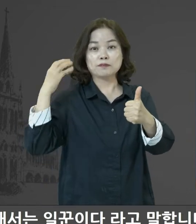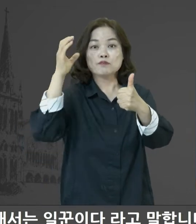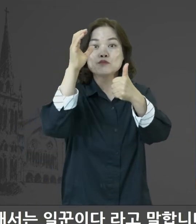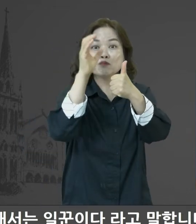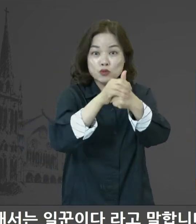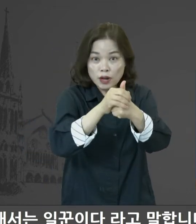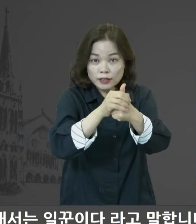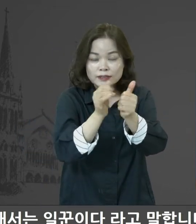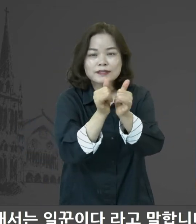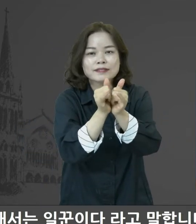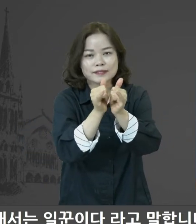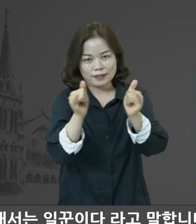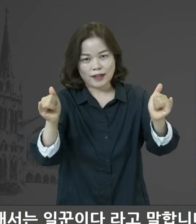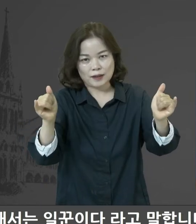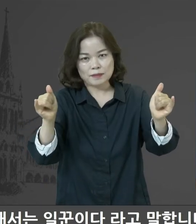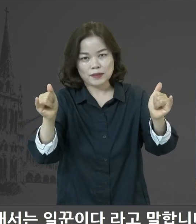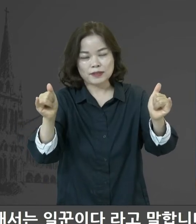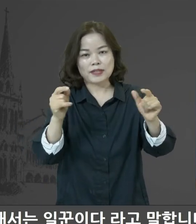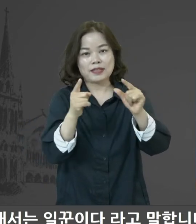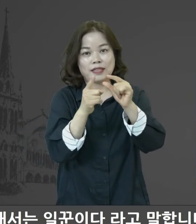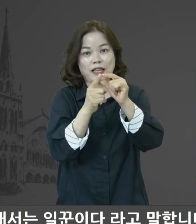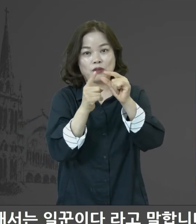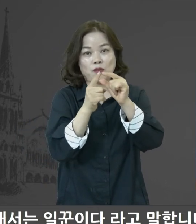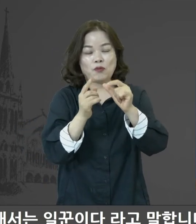가리켜서 말하고 있었던 단어입니다.